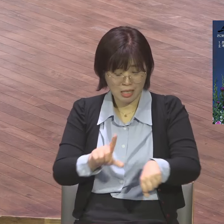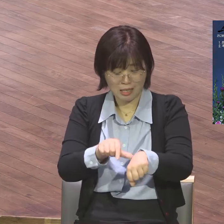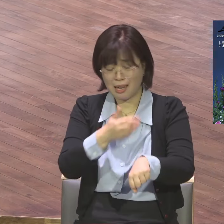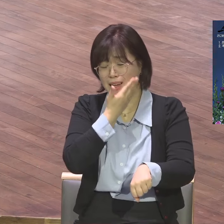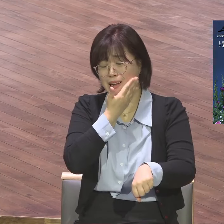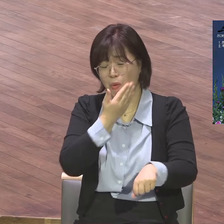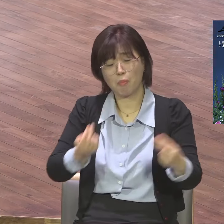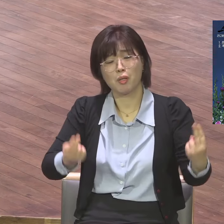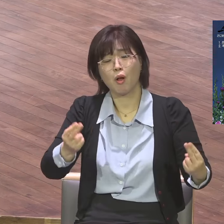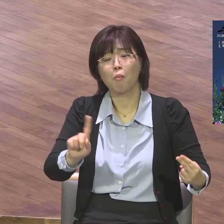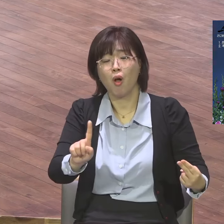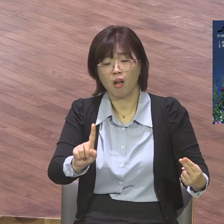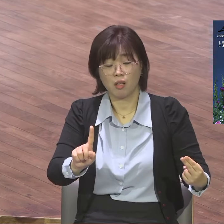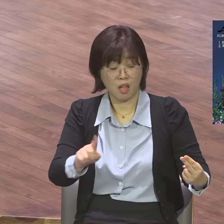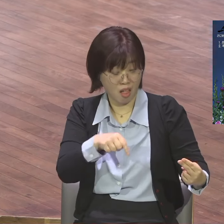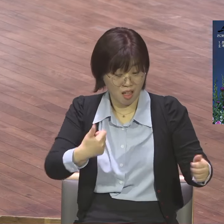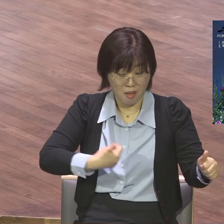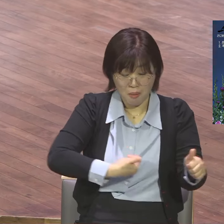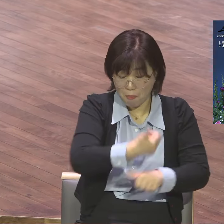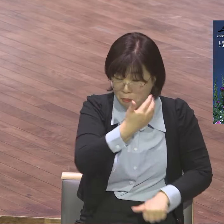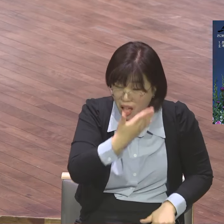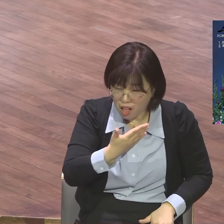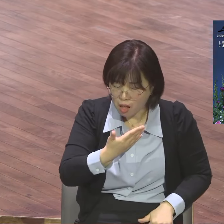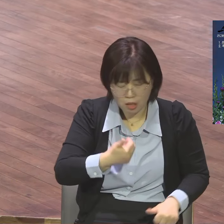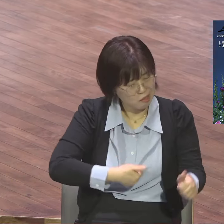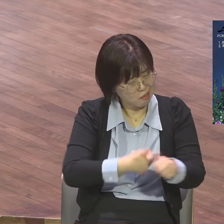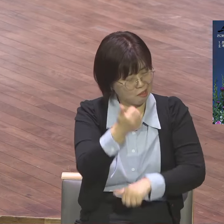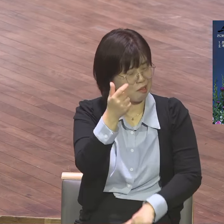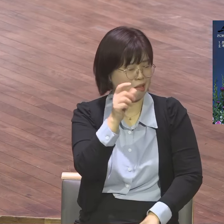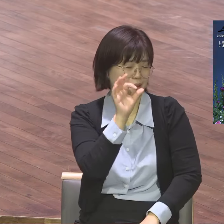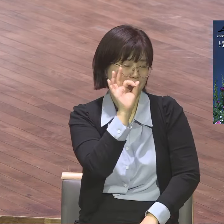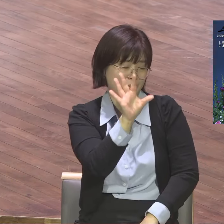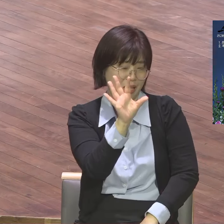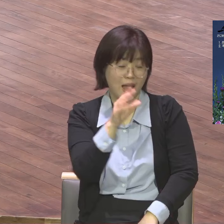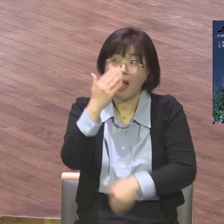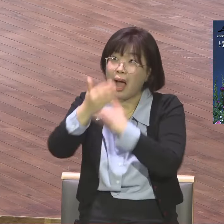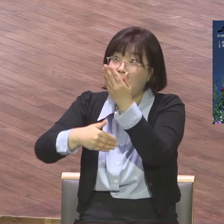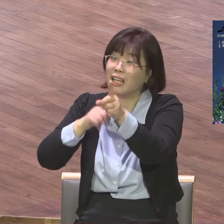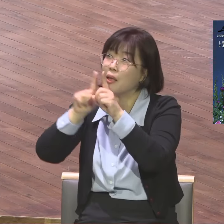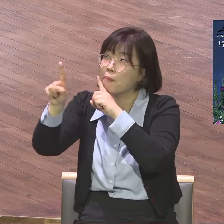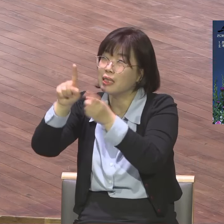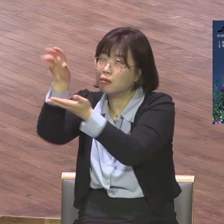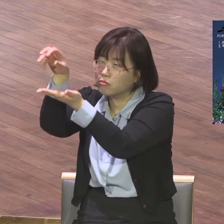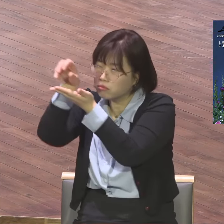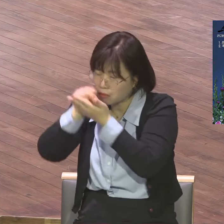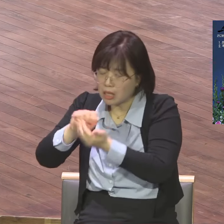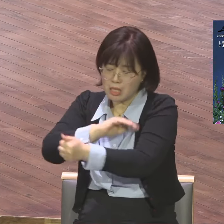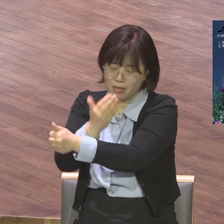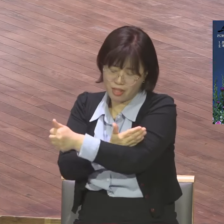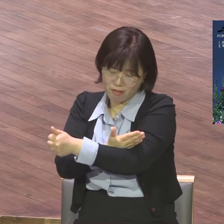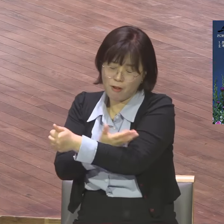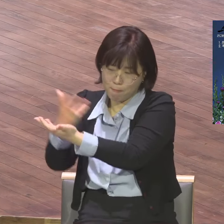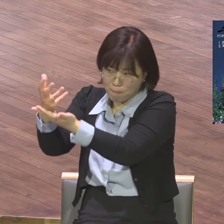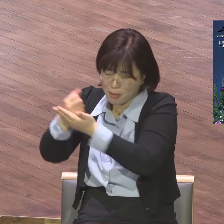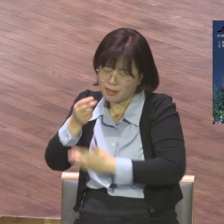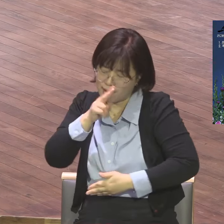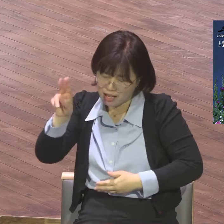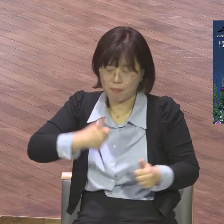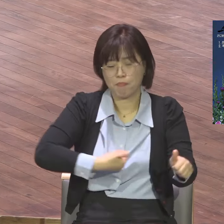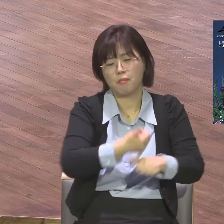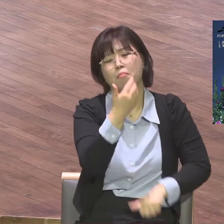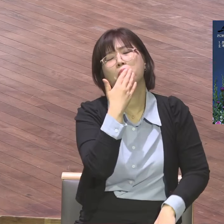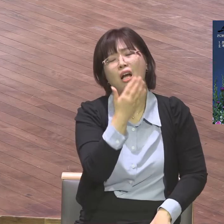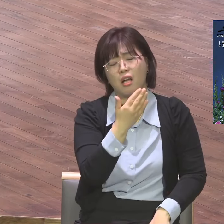하나님의 능력 아니고는 이길 수가 없다. 능력이 뭐냐? 말씀이다. 말씀 잡고 말씀 잡고